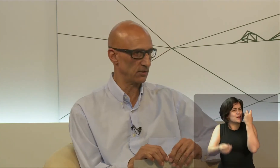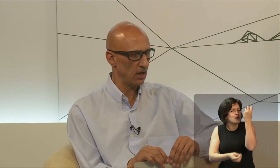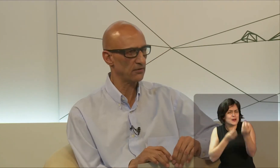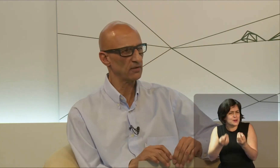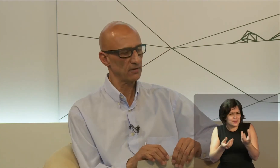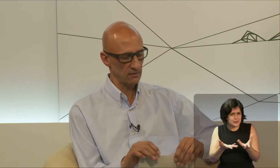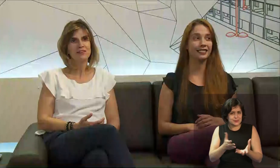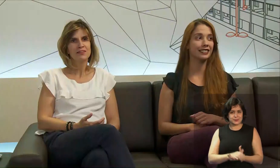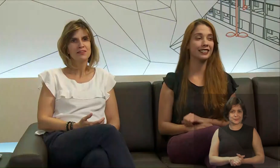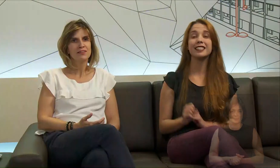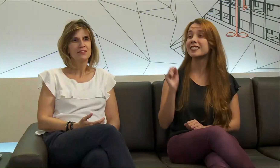sinais, né?